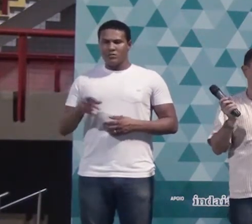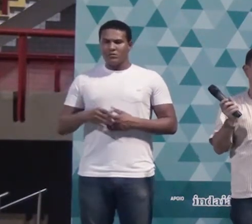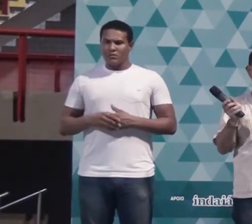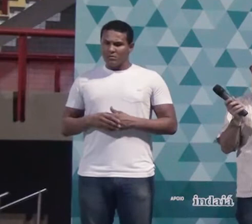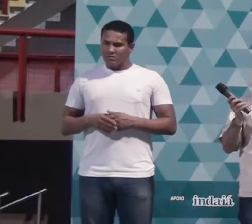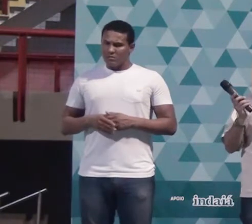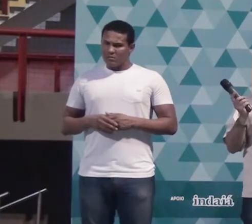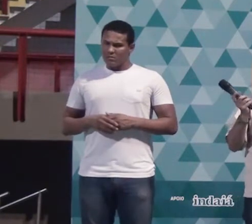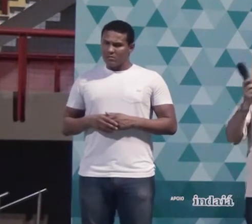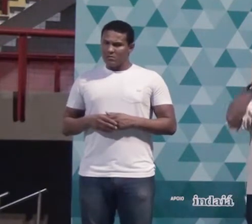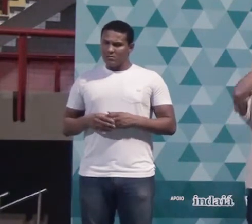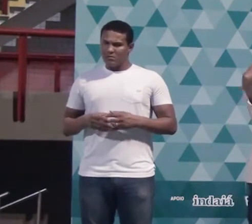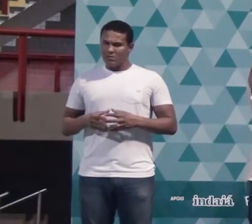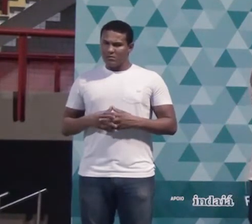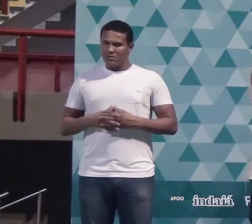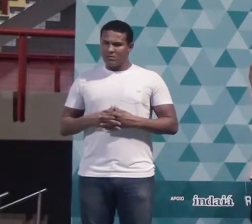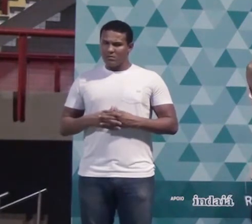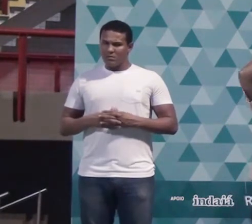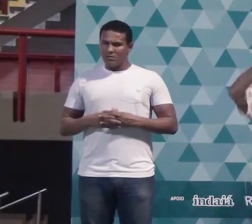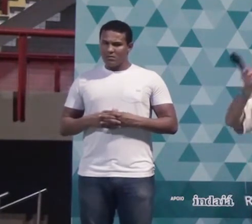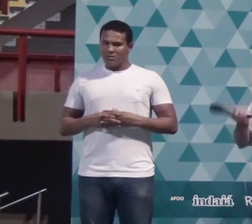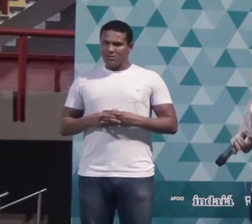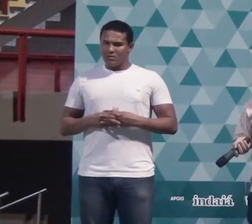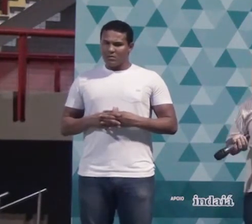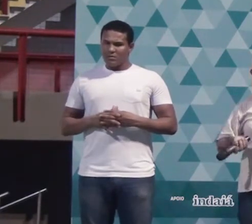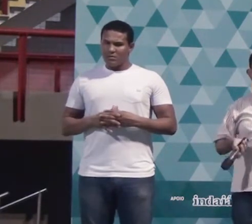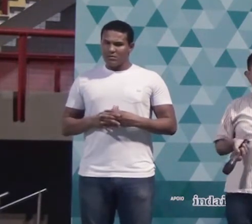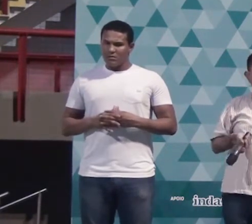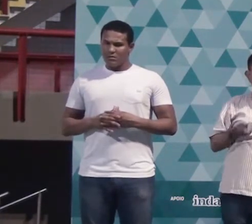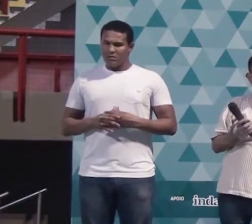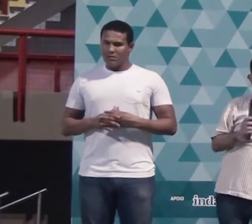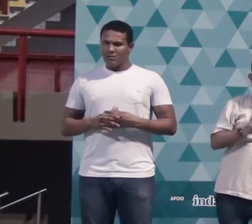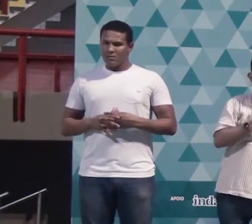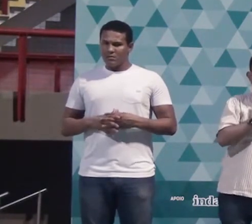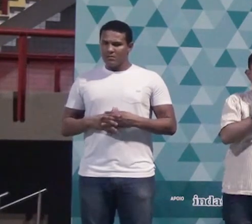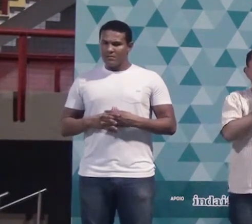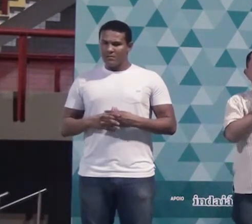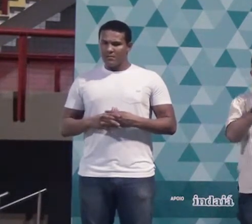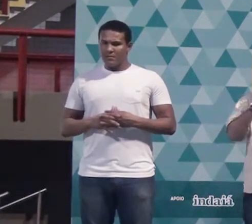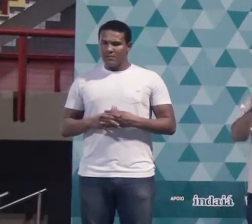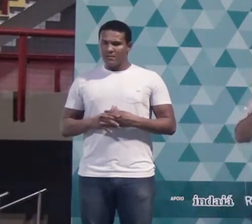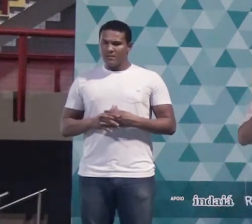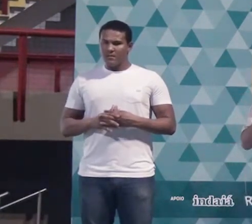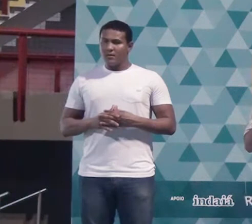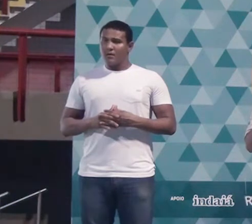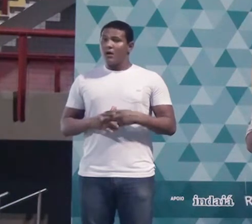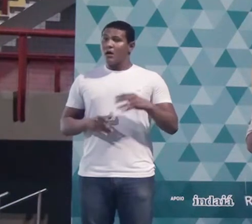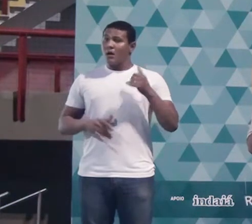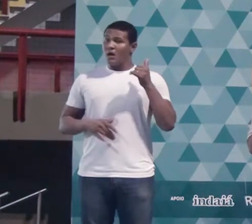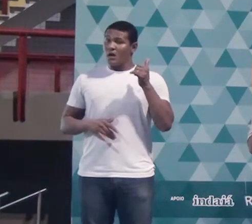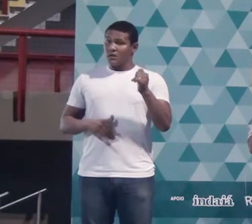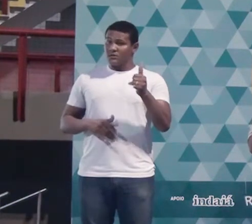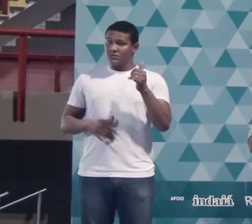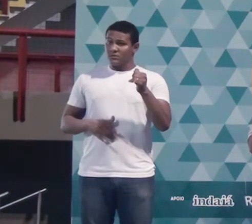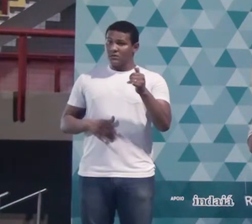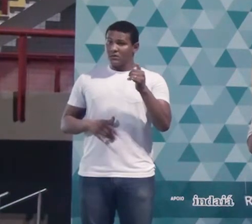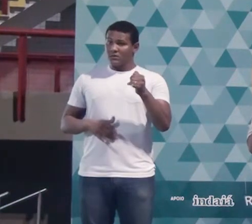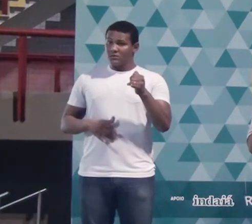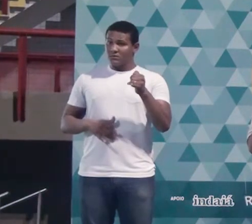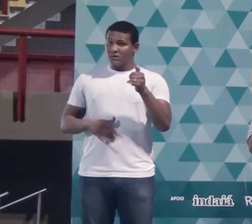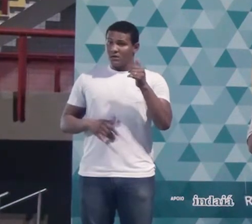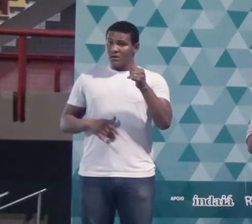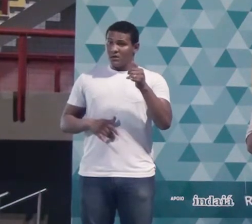E onde pisas o chão, minha alma salta e ganha liberdade na amplidão. Onde queres revólver,